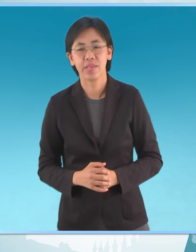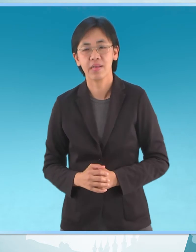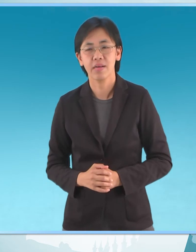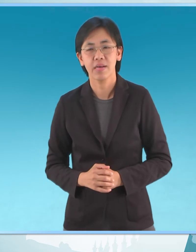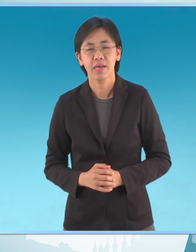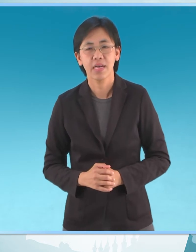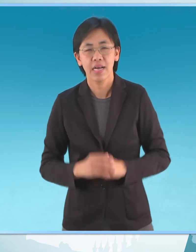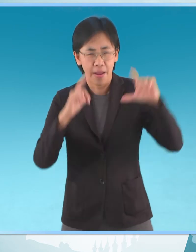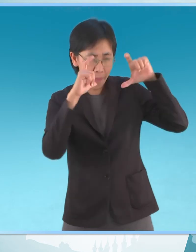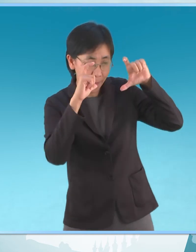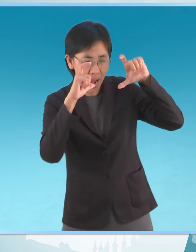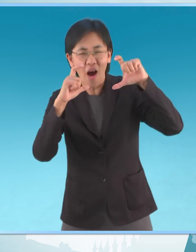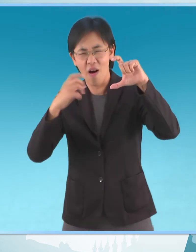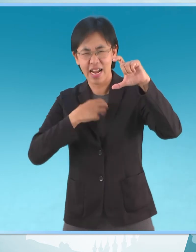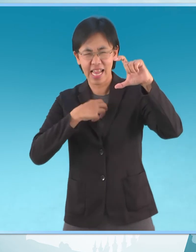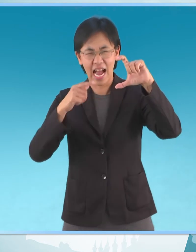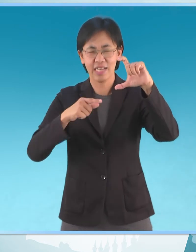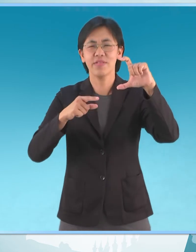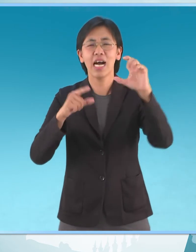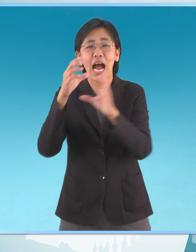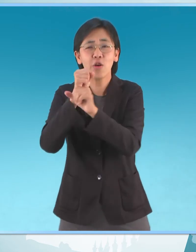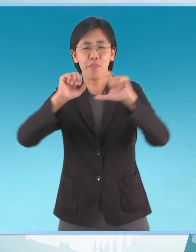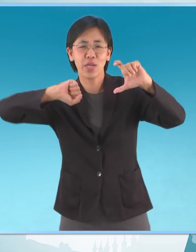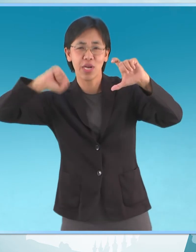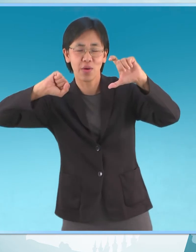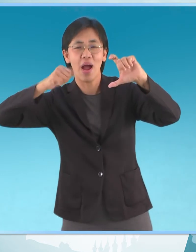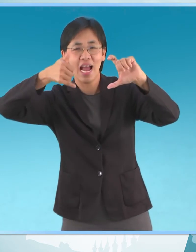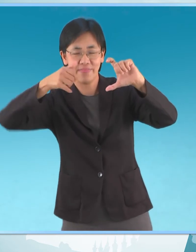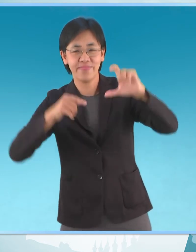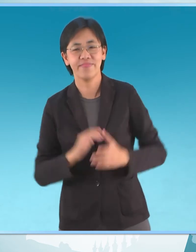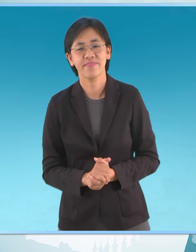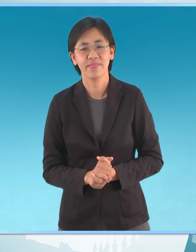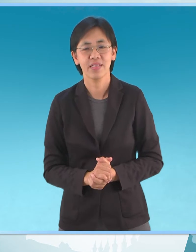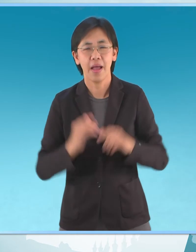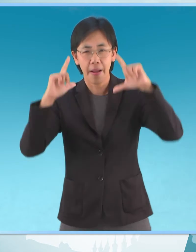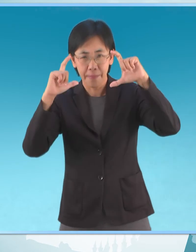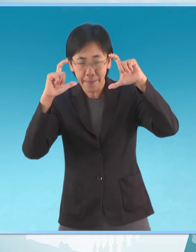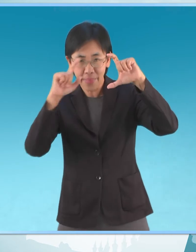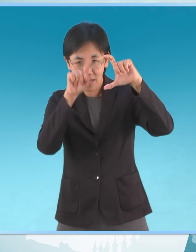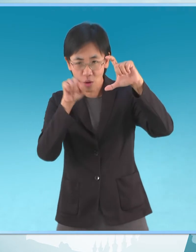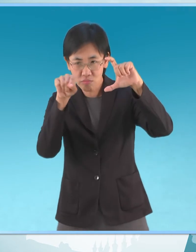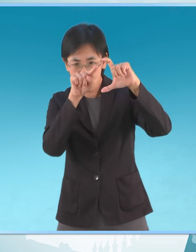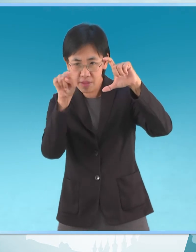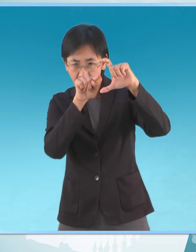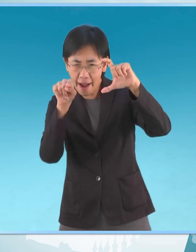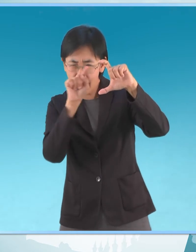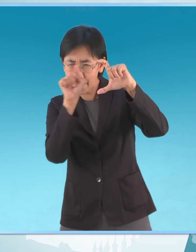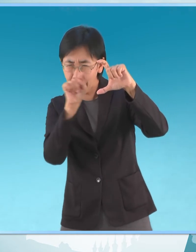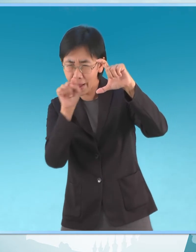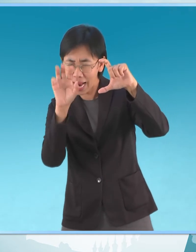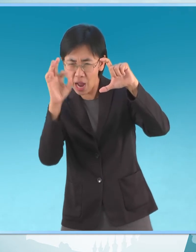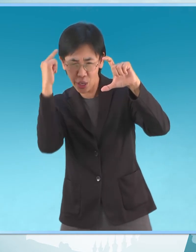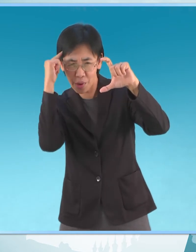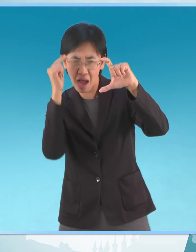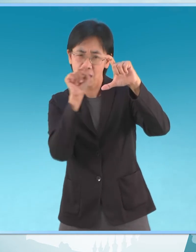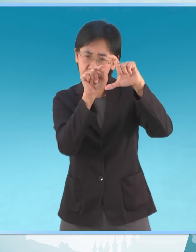จะให้ได้มุมขวาบนอ่ะโอเค เราต้องมีจุดตัด9ช่องอยู่ในใจในหัวของเรานะ